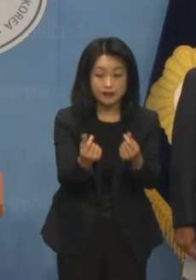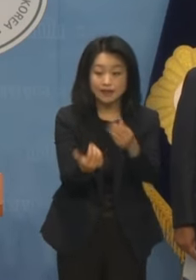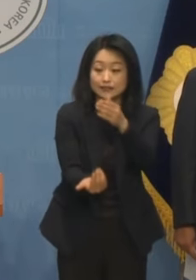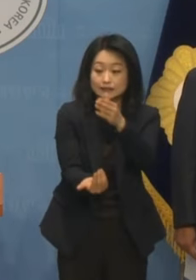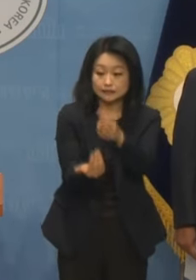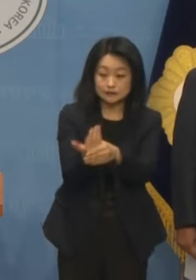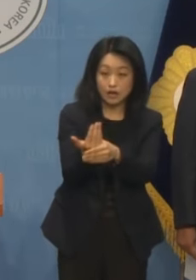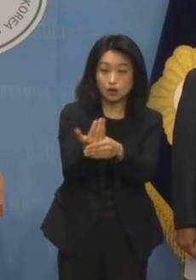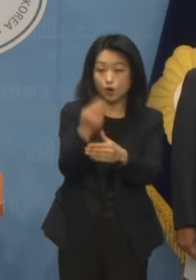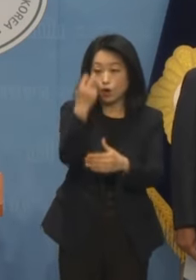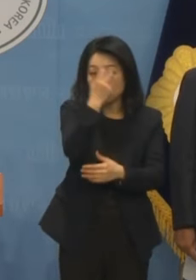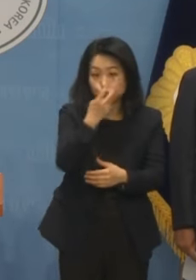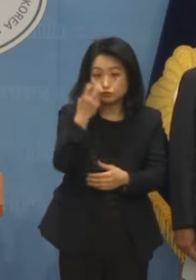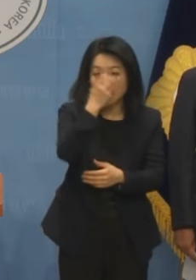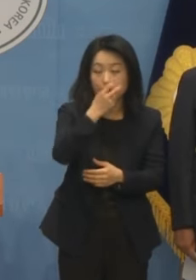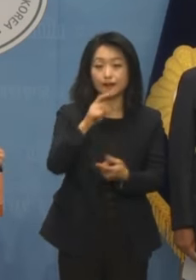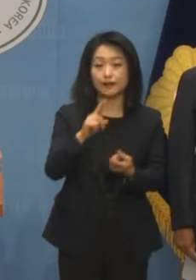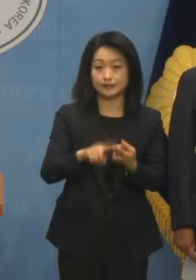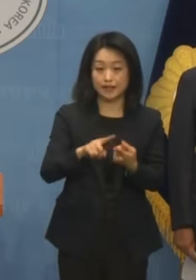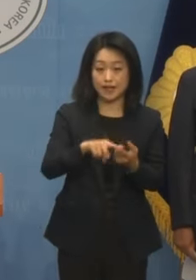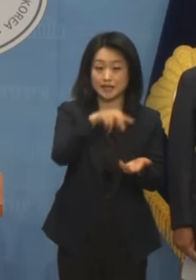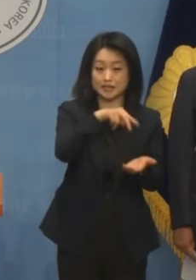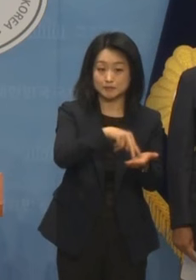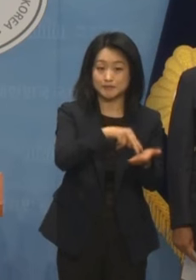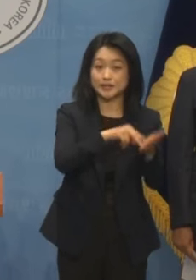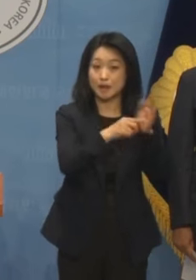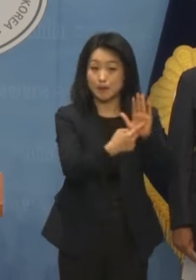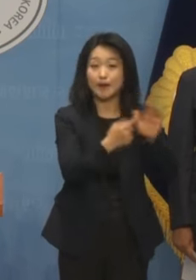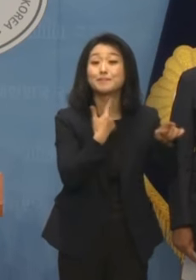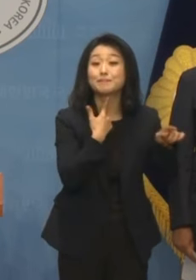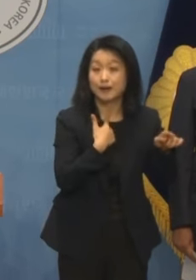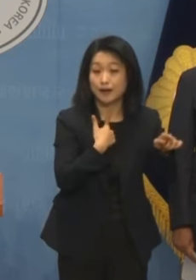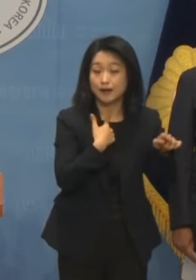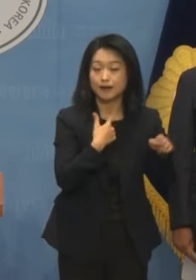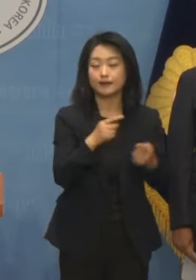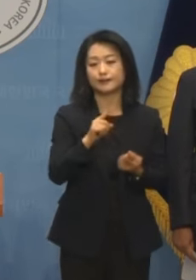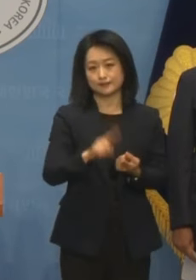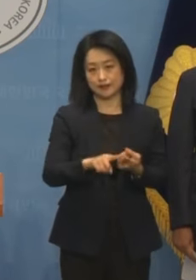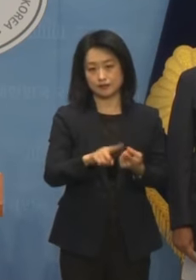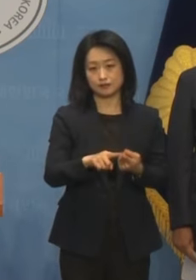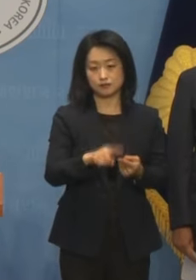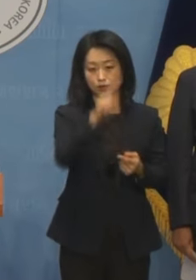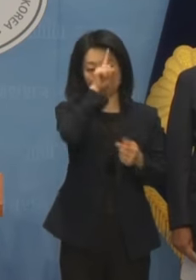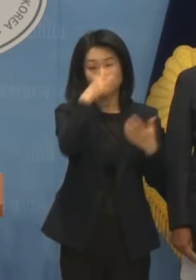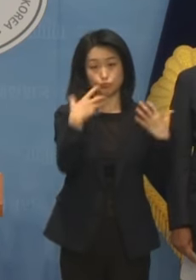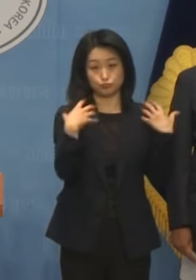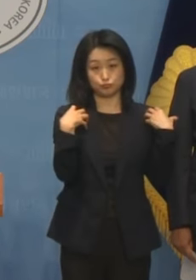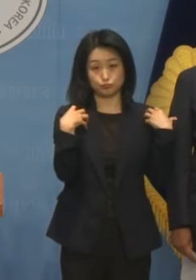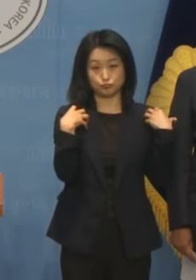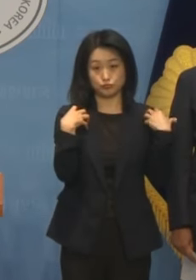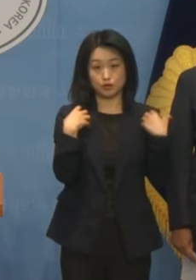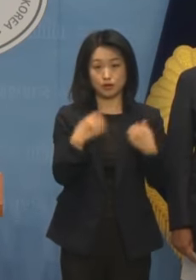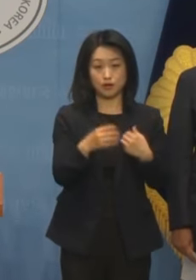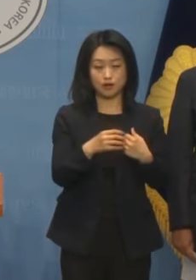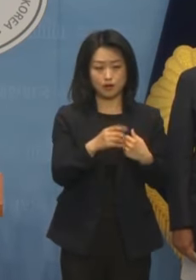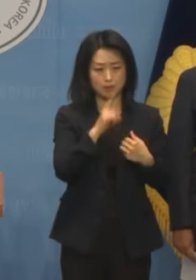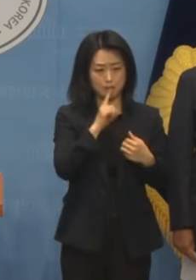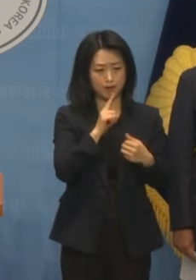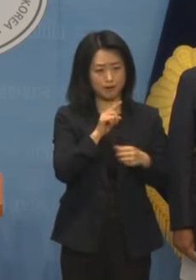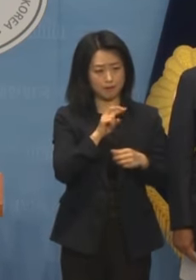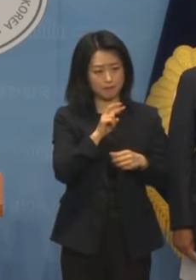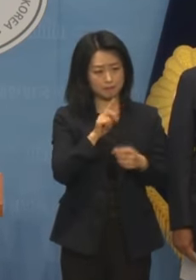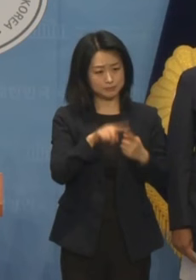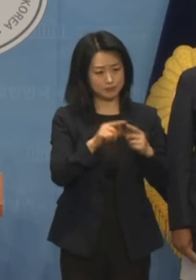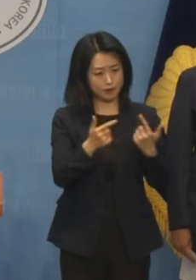사건의 수사에 입장을 밝힌 것, 이런 부분에 관해서 왜 정부가 엇박자를 내고 있는지,